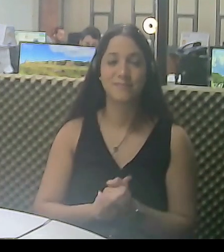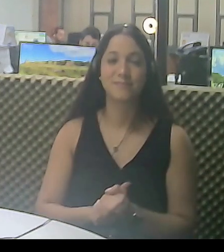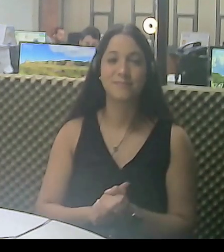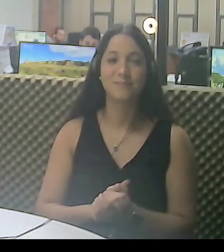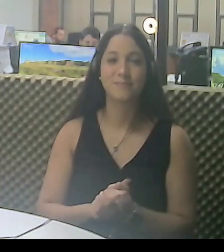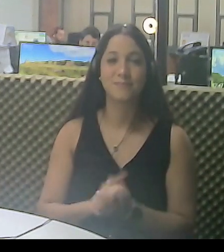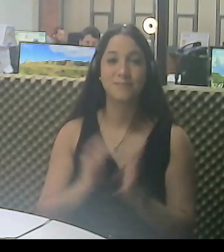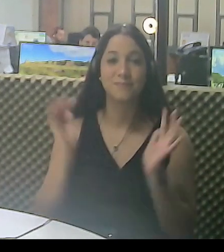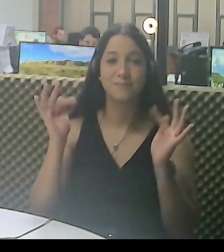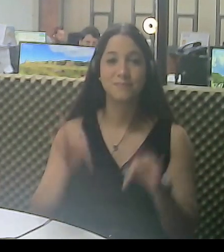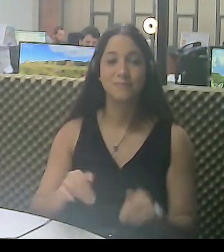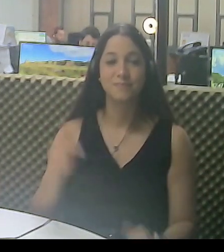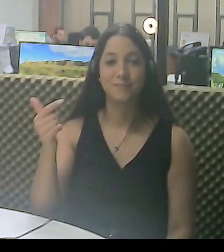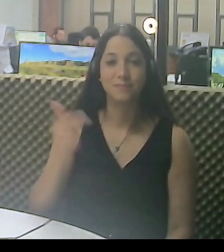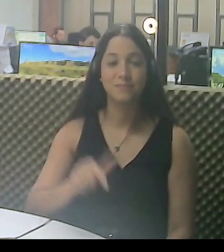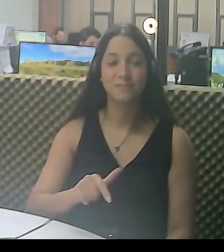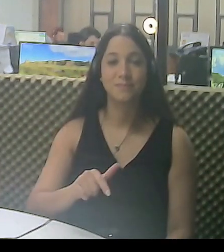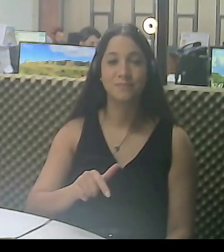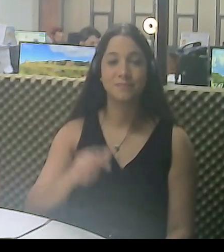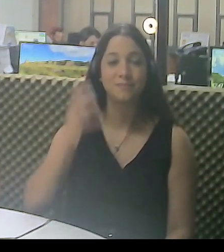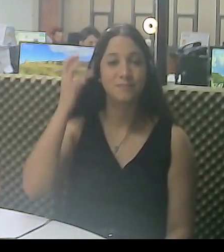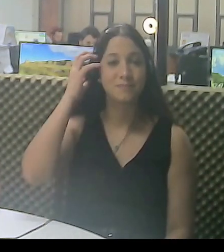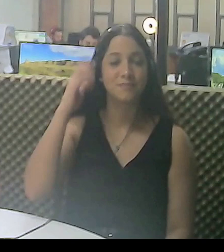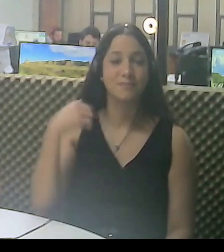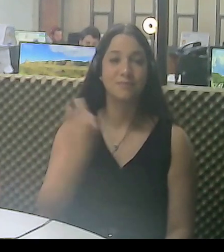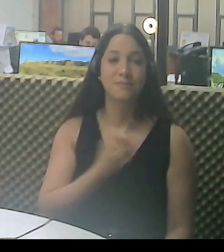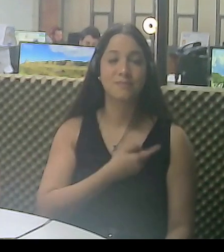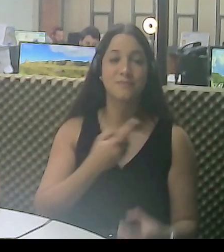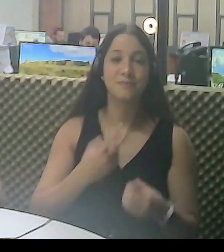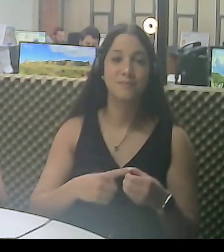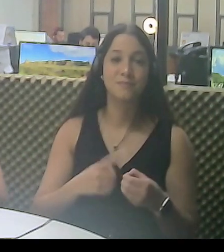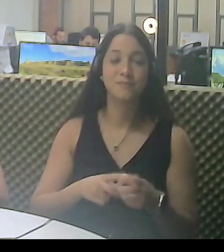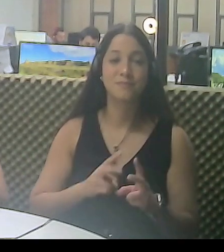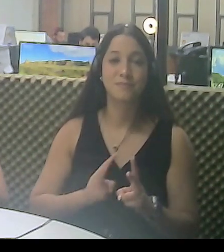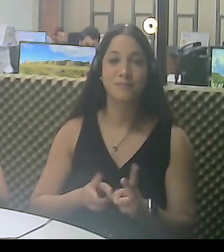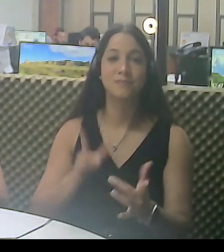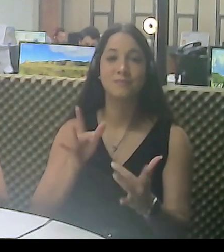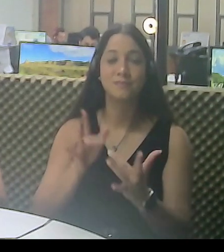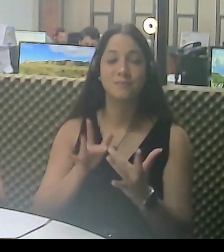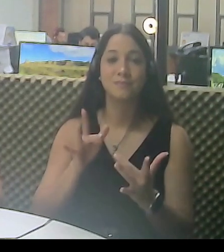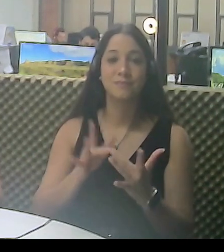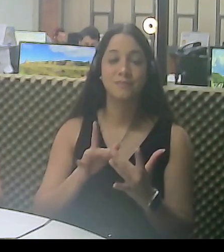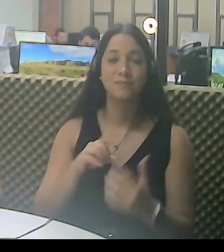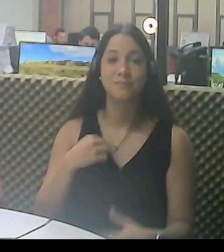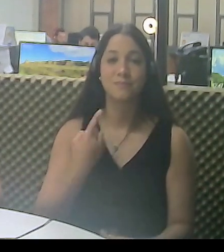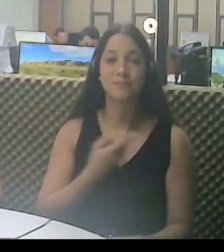próxima. Fica por aqui mais uma edição do programa da Rádio Nossa Cidade.